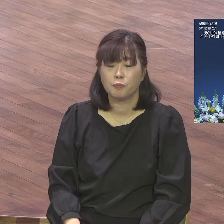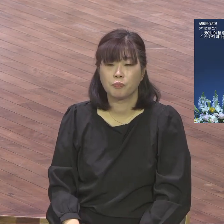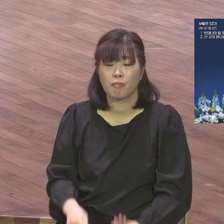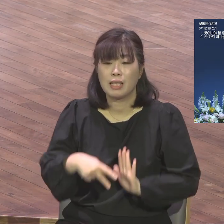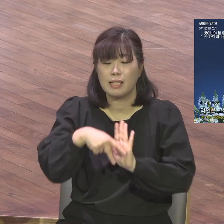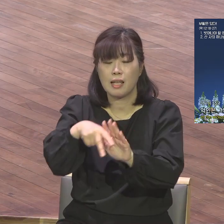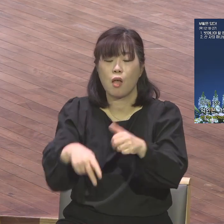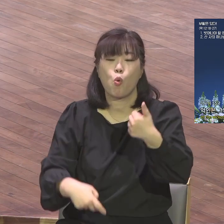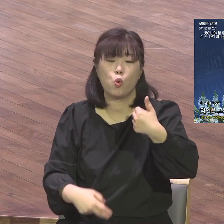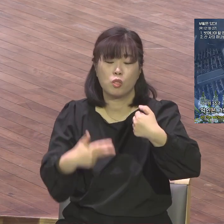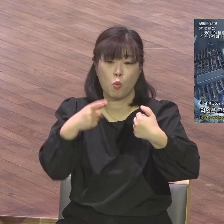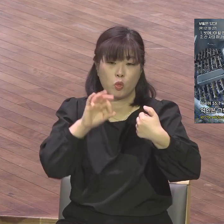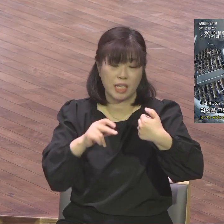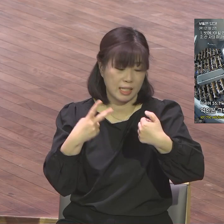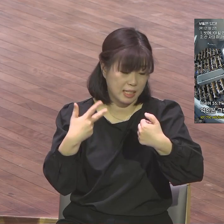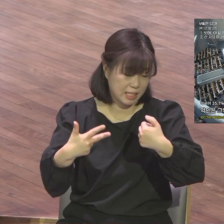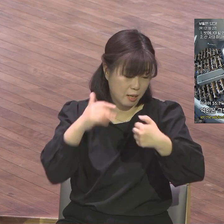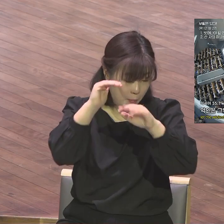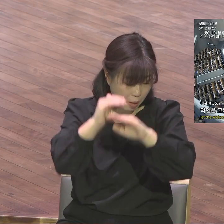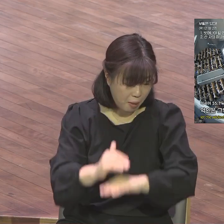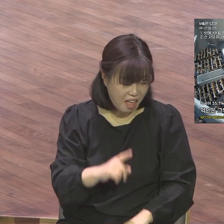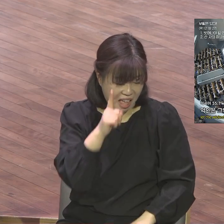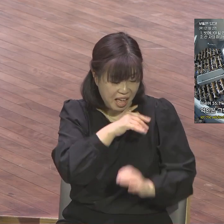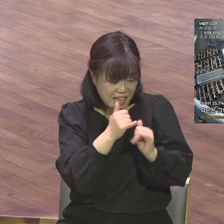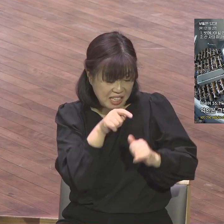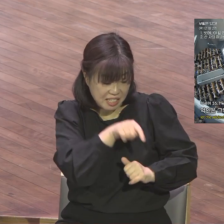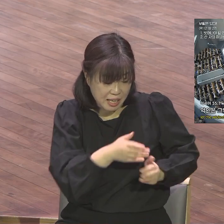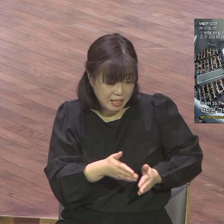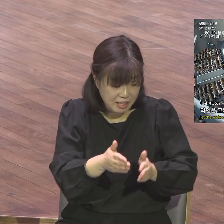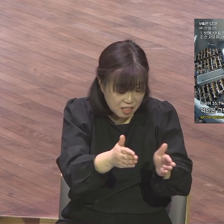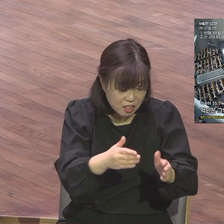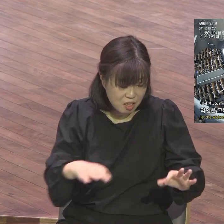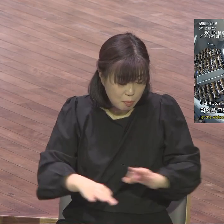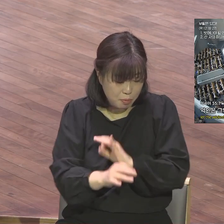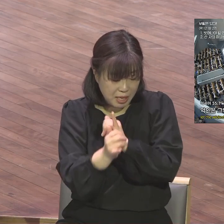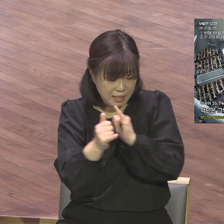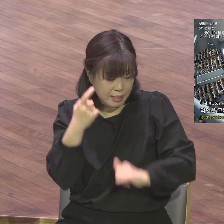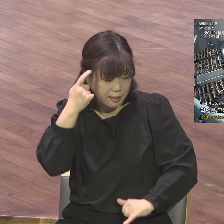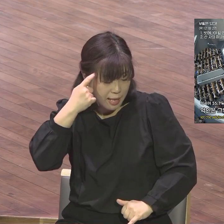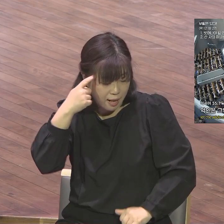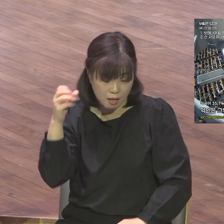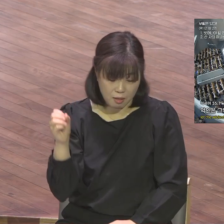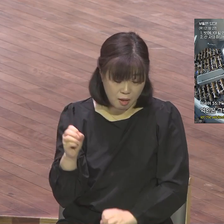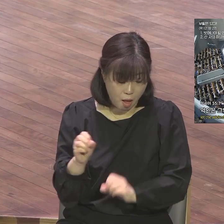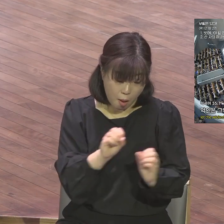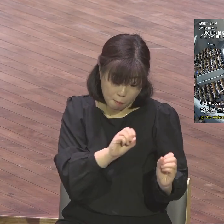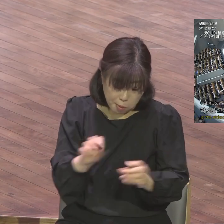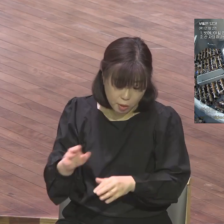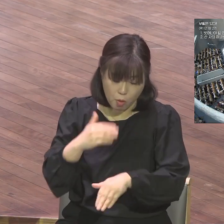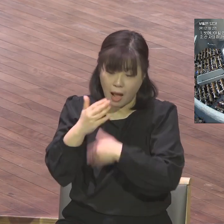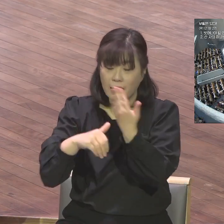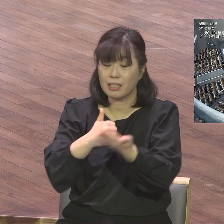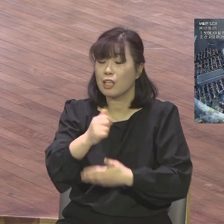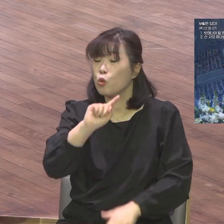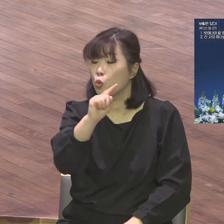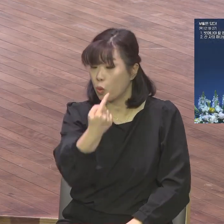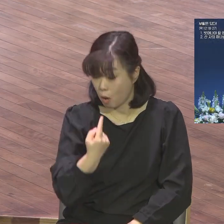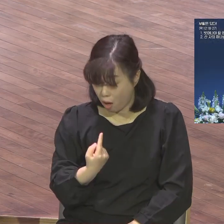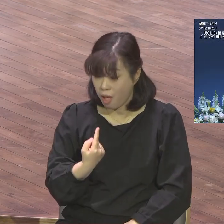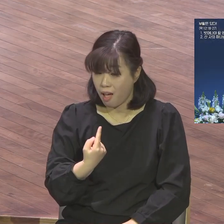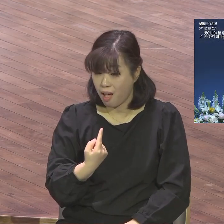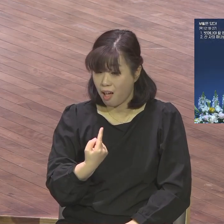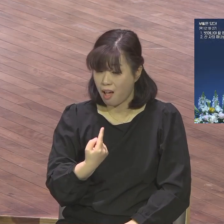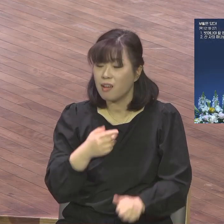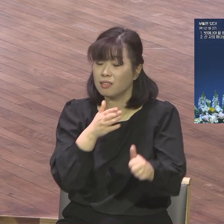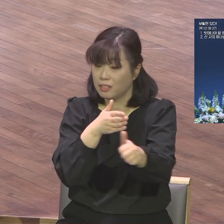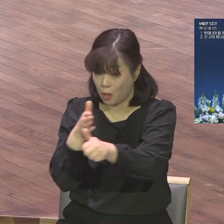7절에 보면 악인은 그 길을, 불의한 자는 그 생각을 버리고 여호와께로 돌아오라. 그 생각 버려. 너 생각이 다가 아니야.